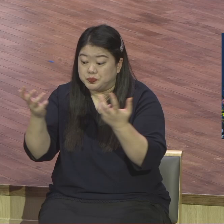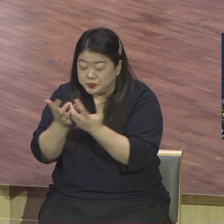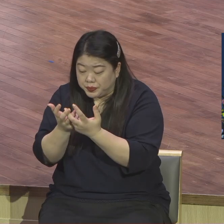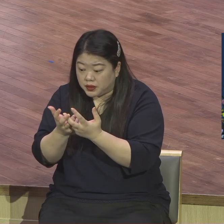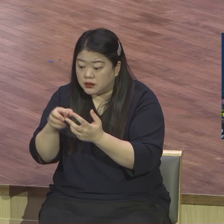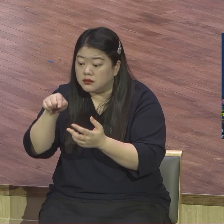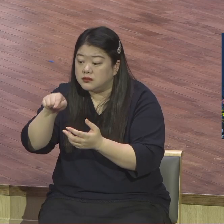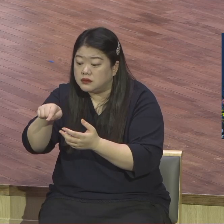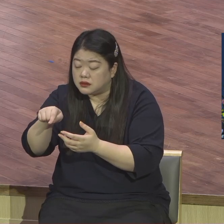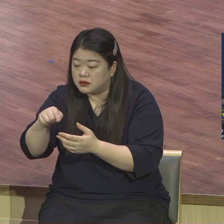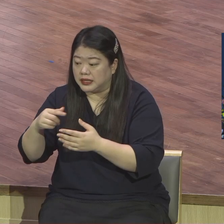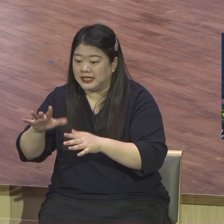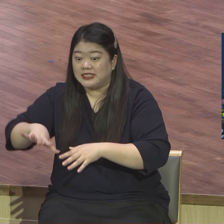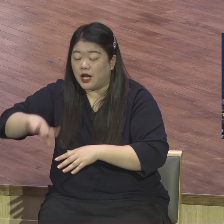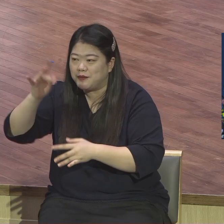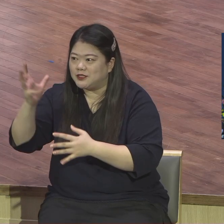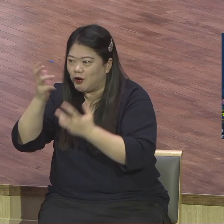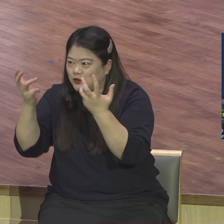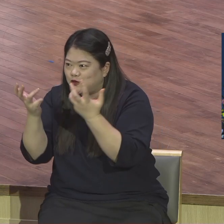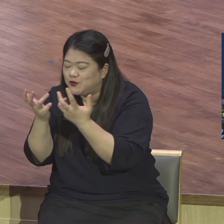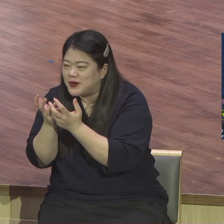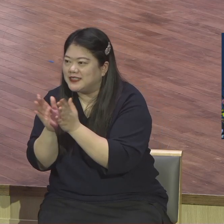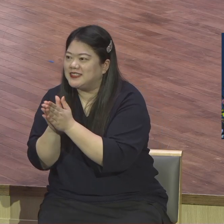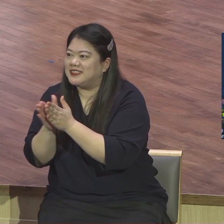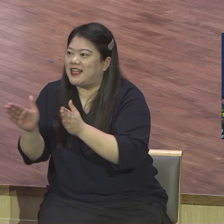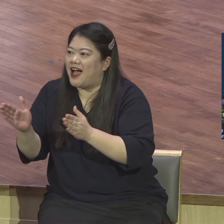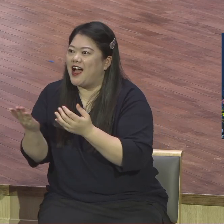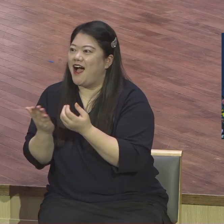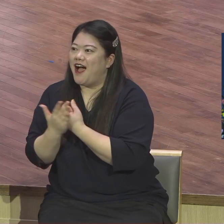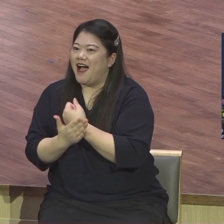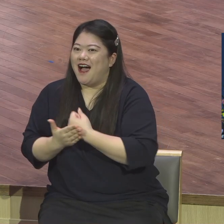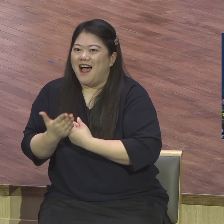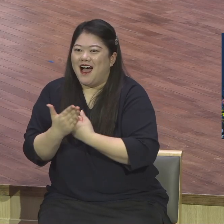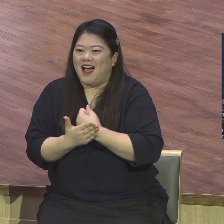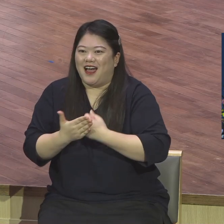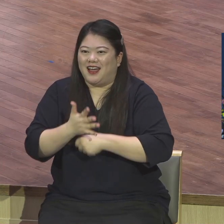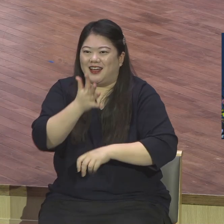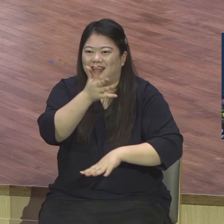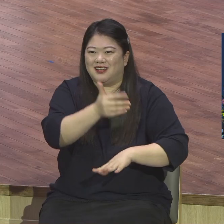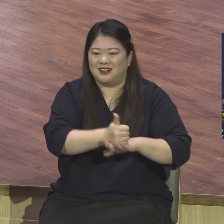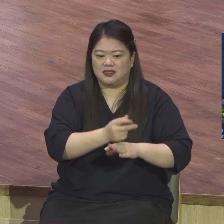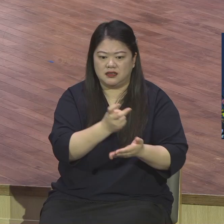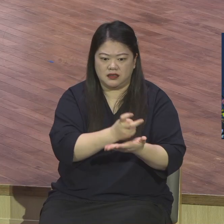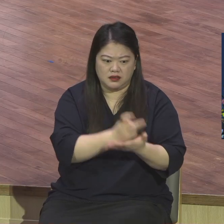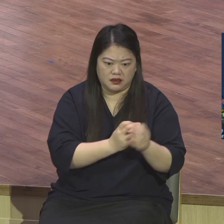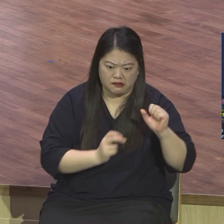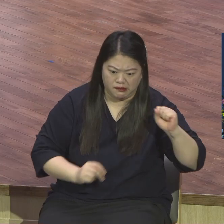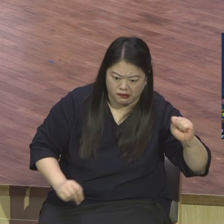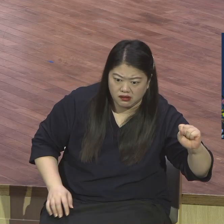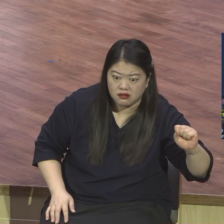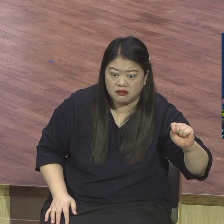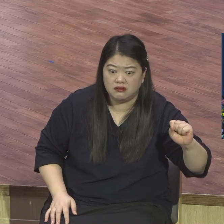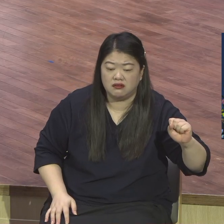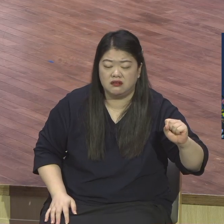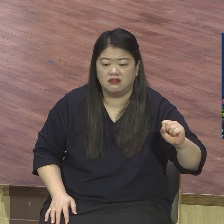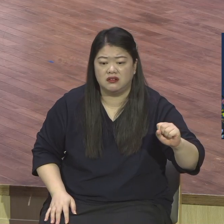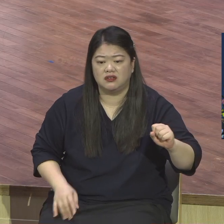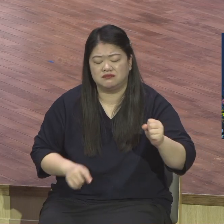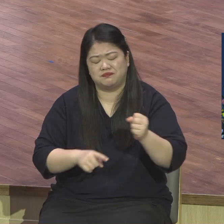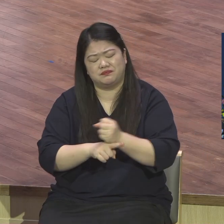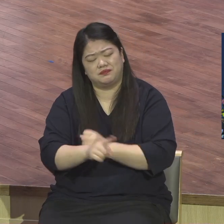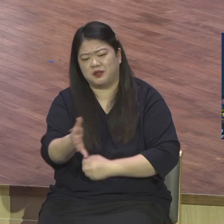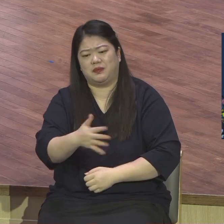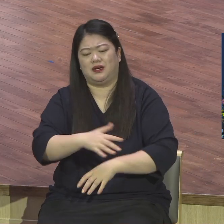갈라디아 교회 성도들이 성령 받을 때 무슨 특별한 노력을 한 것이 아니요. 그때 너희들이 복음